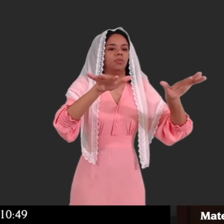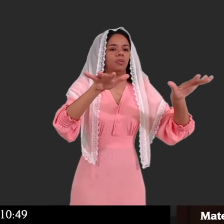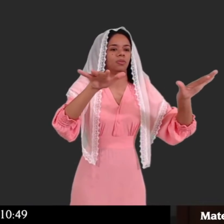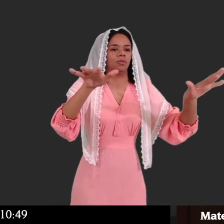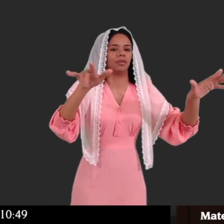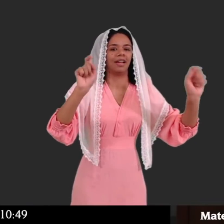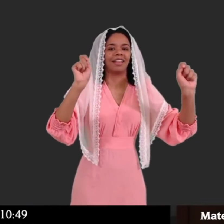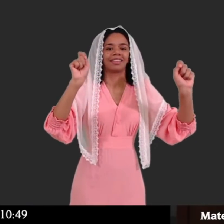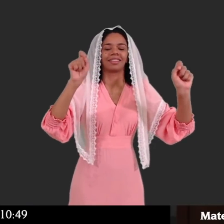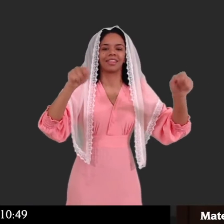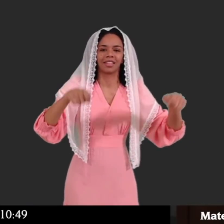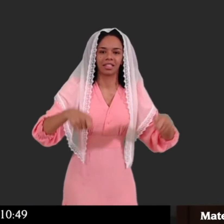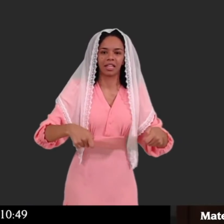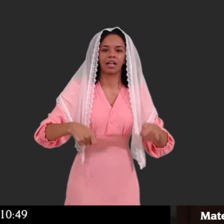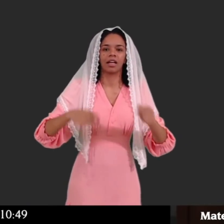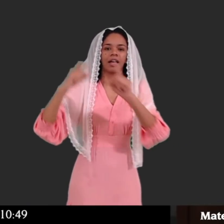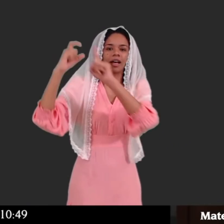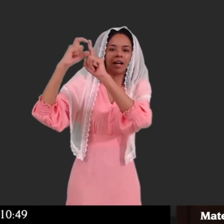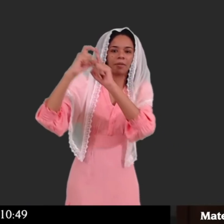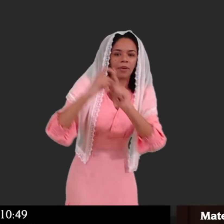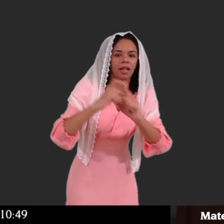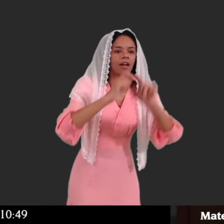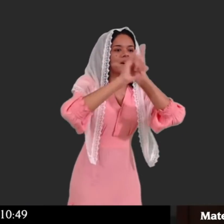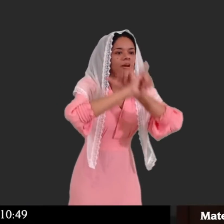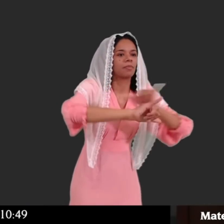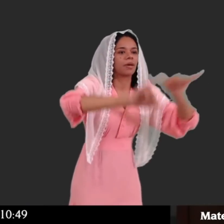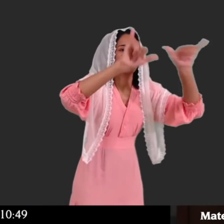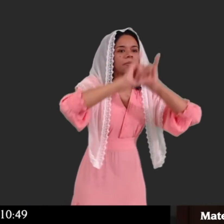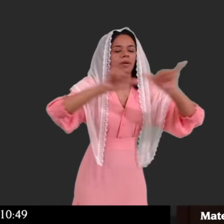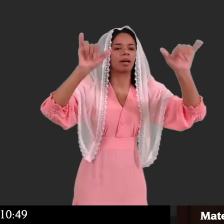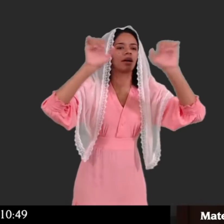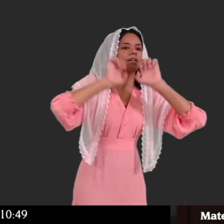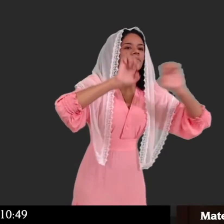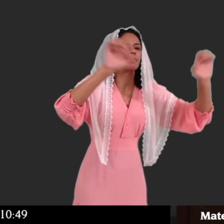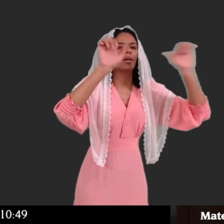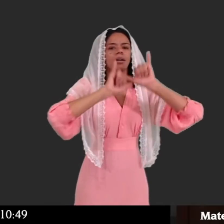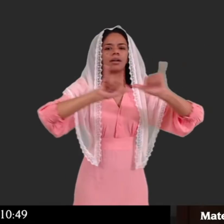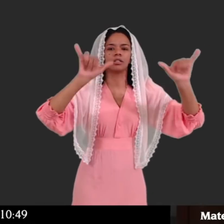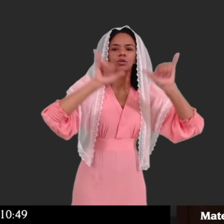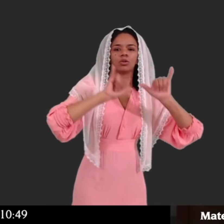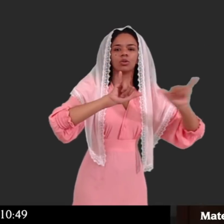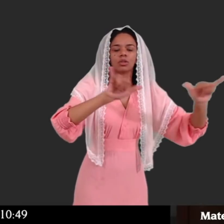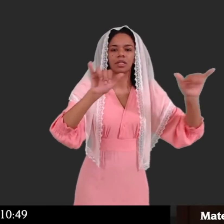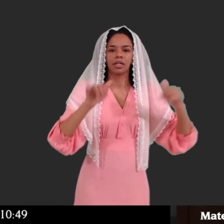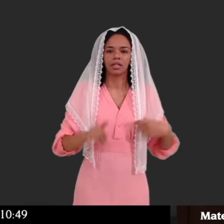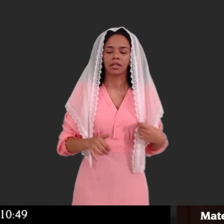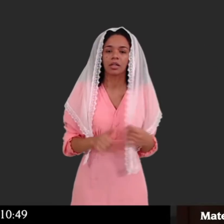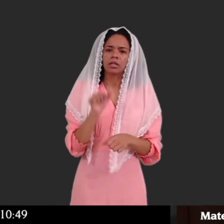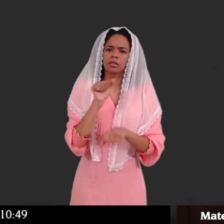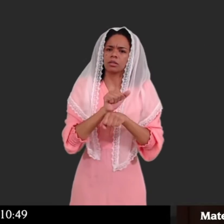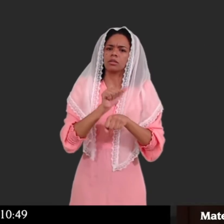então fazer minha palavra correr de geração em geração e chegar num tempo futuro. É um tempo que eu aguardo a